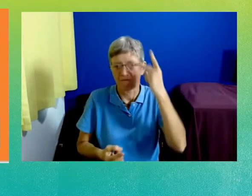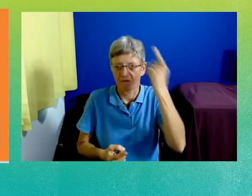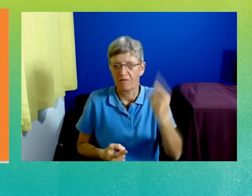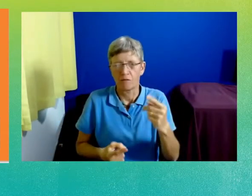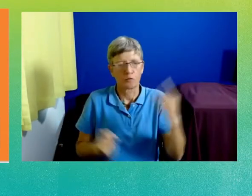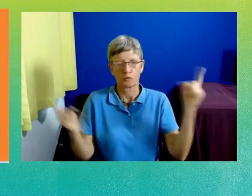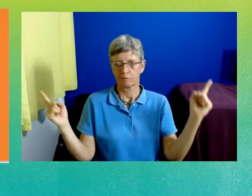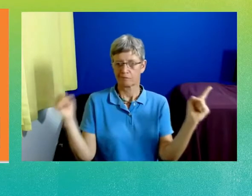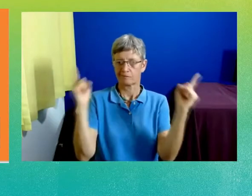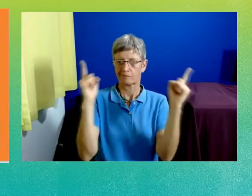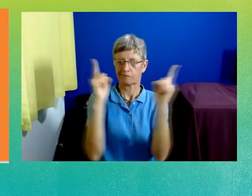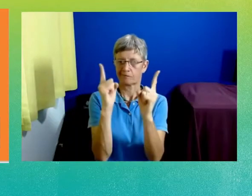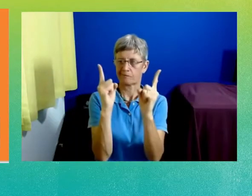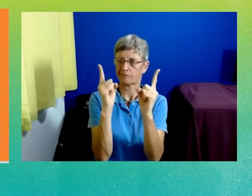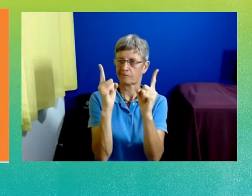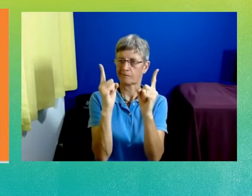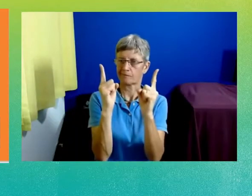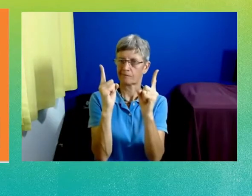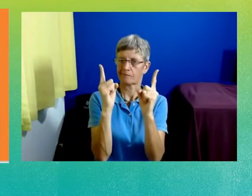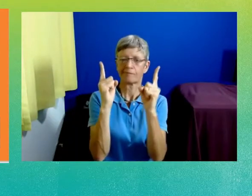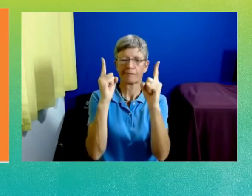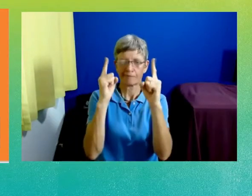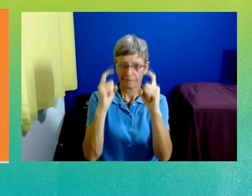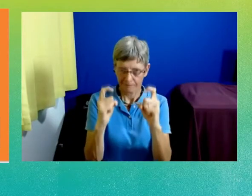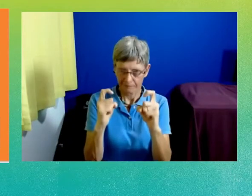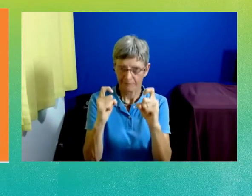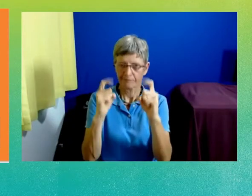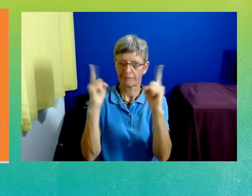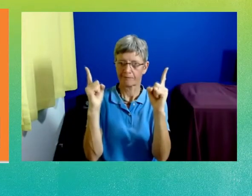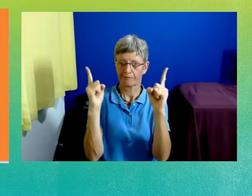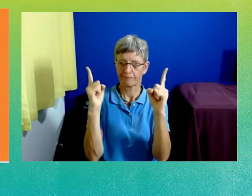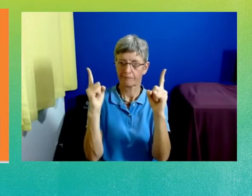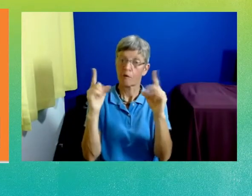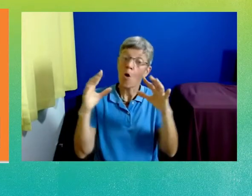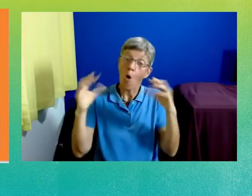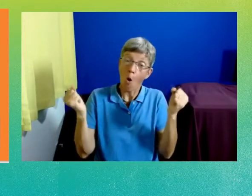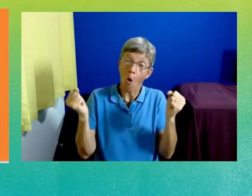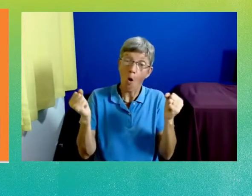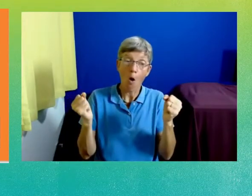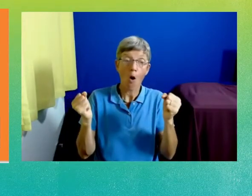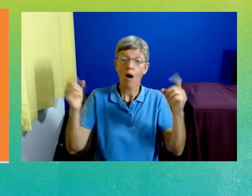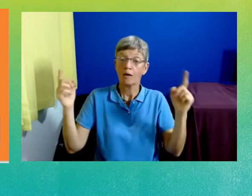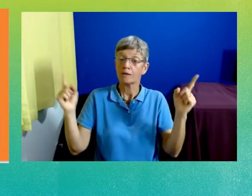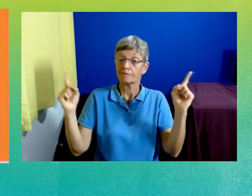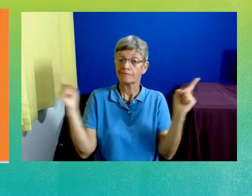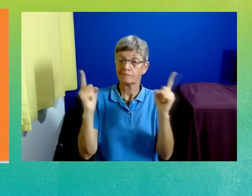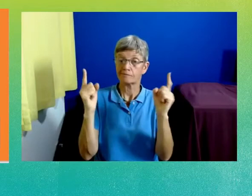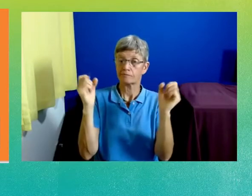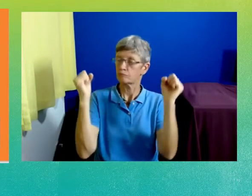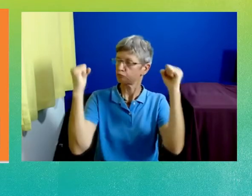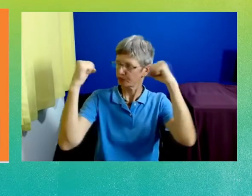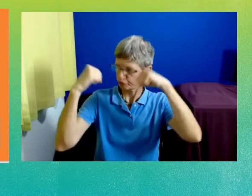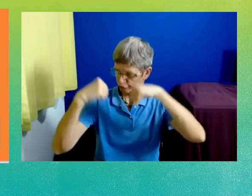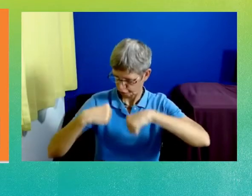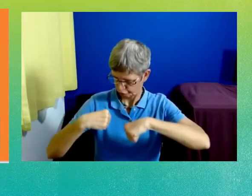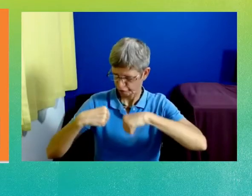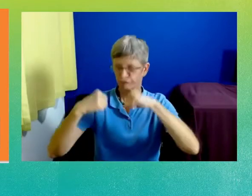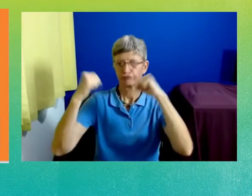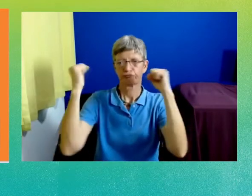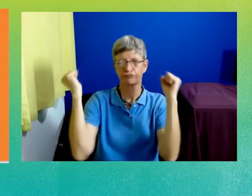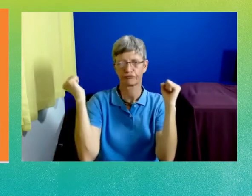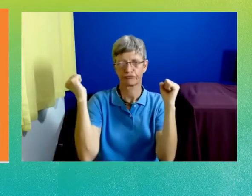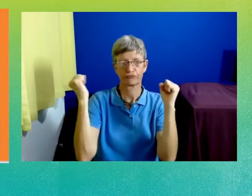ali um perfil da pessoa, ou se afasta, mostra o corpo inteiro, aproximação de duas pessoas, se elas estão interagindo ou